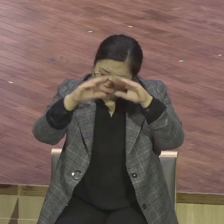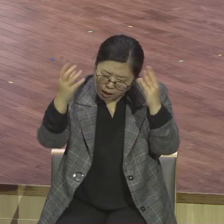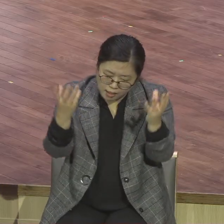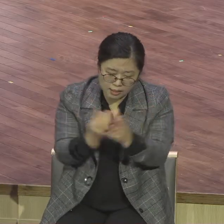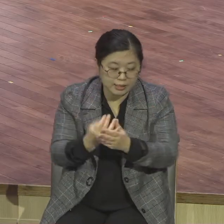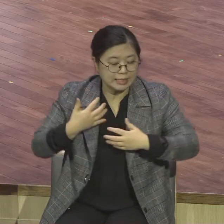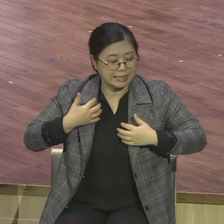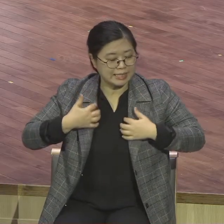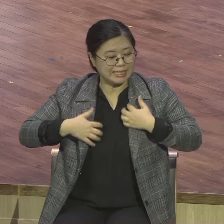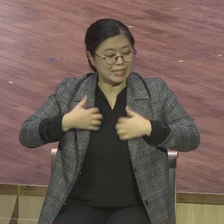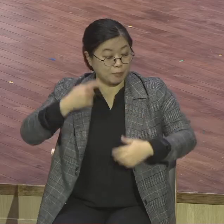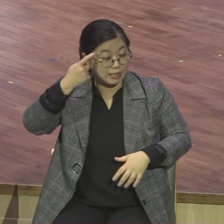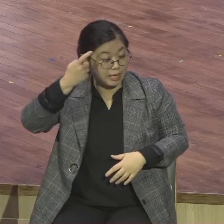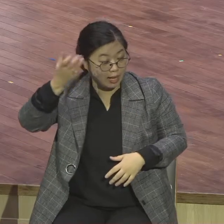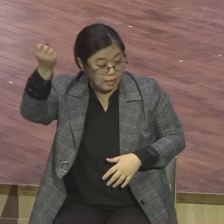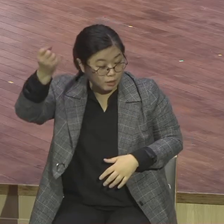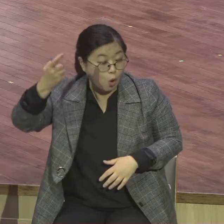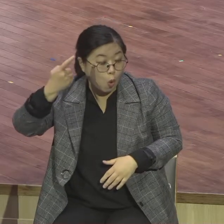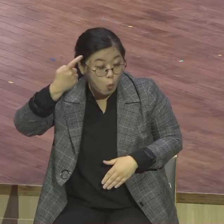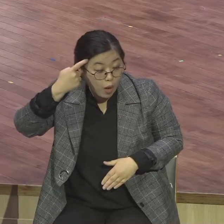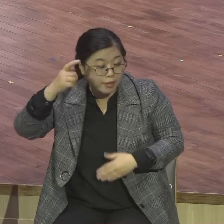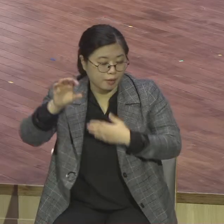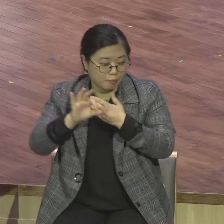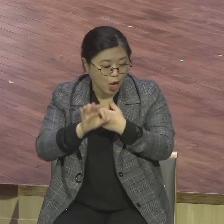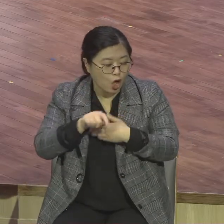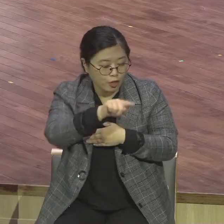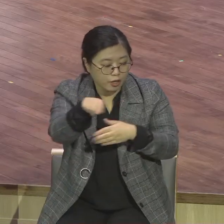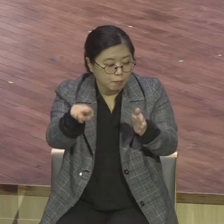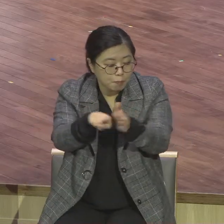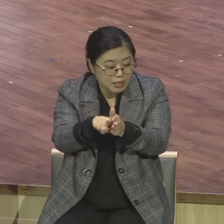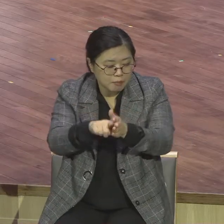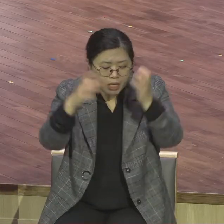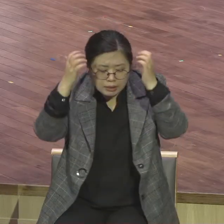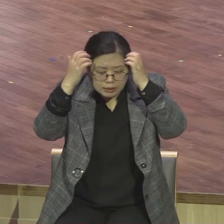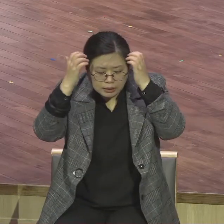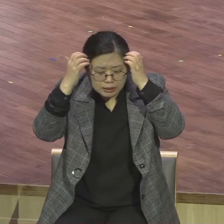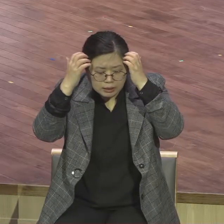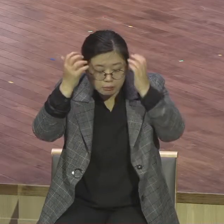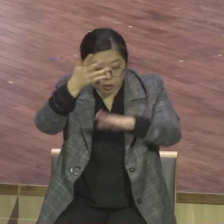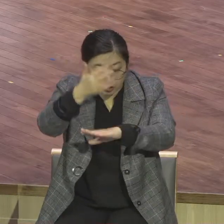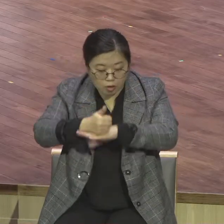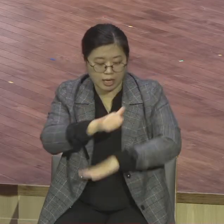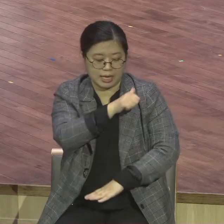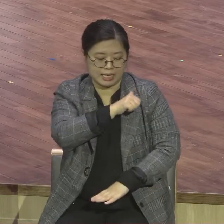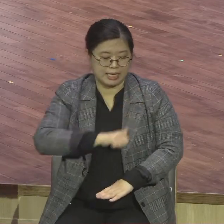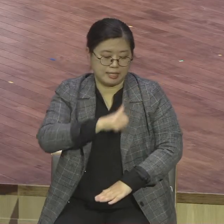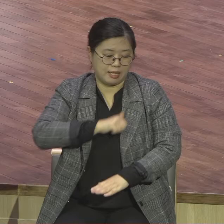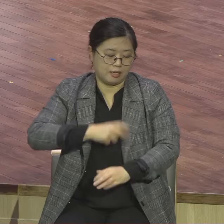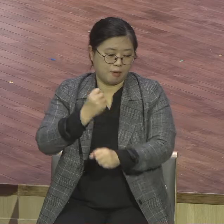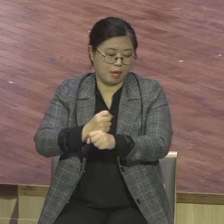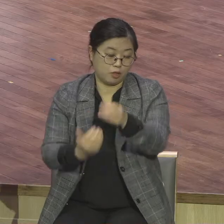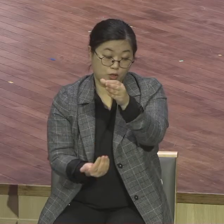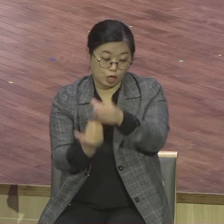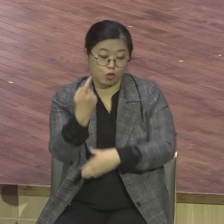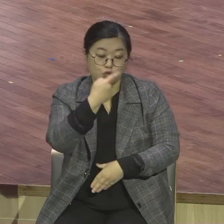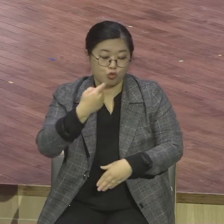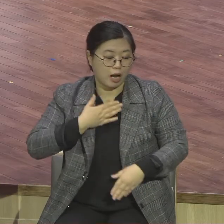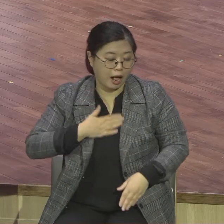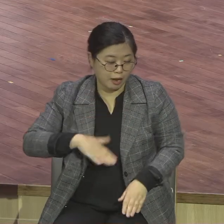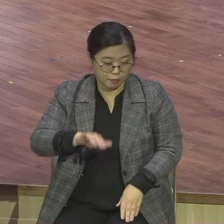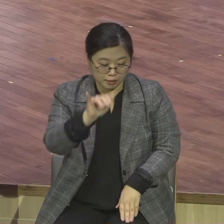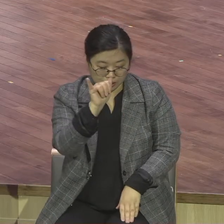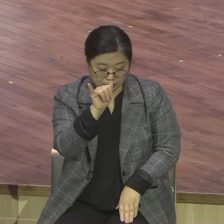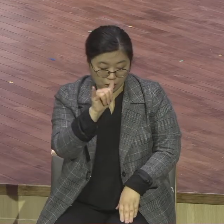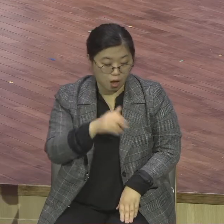온전히 기쁘게 여기라. 이는 너희의 믿음의 시련이 인내를 만들어내는 줄 너희가 알미라.